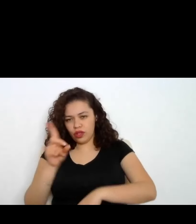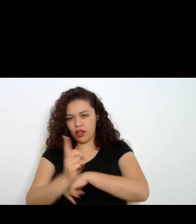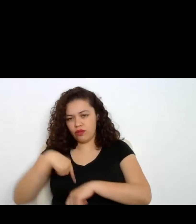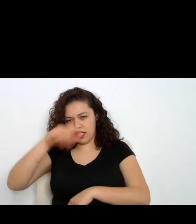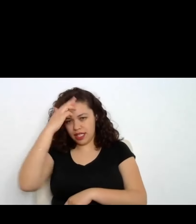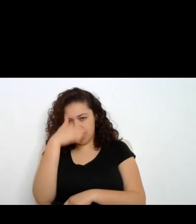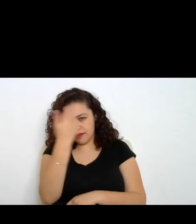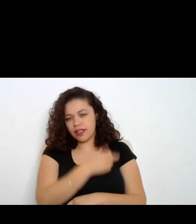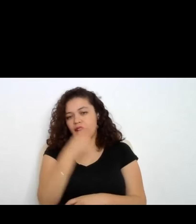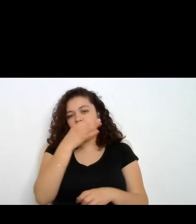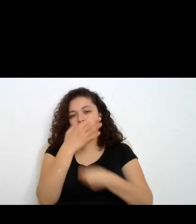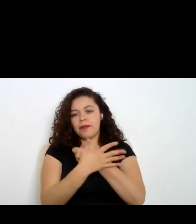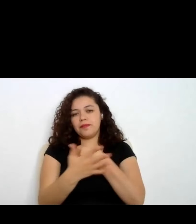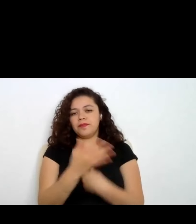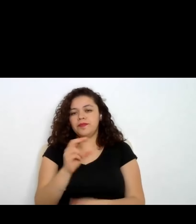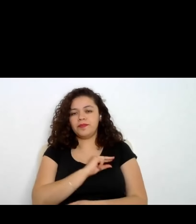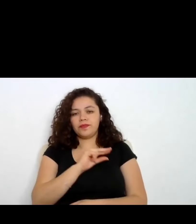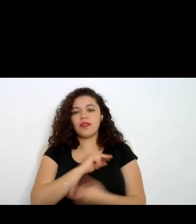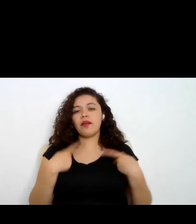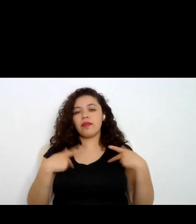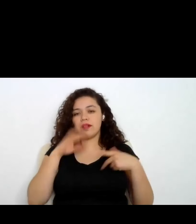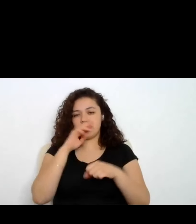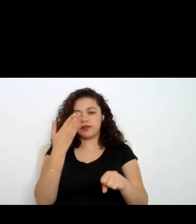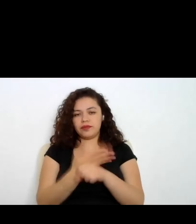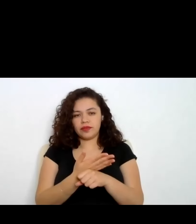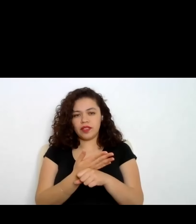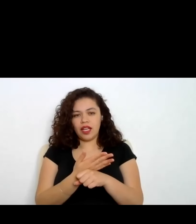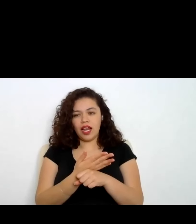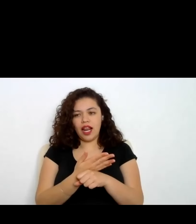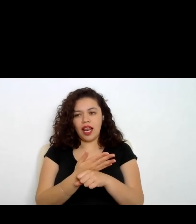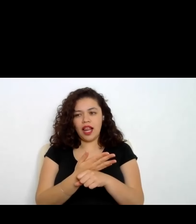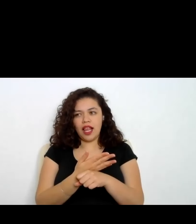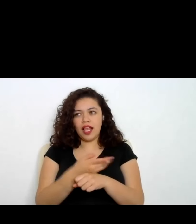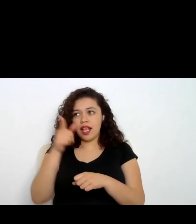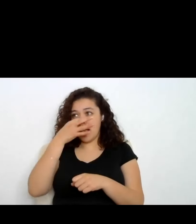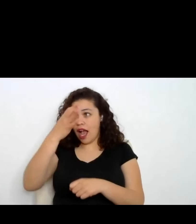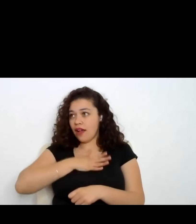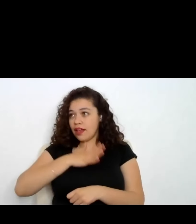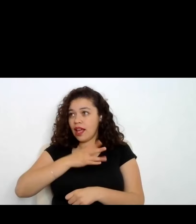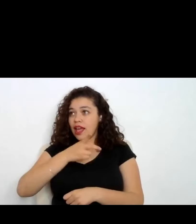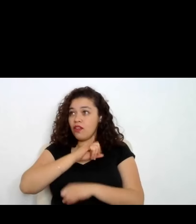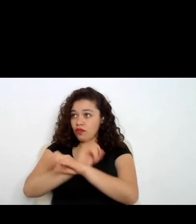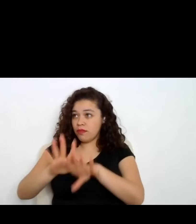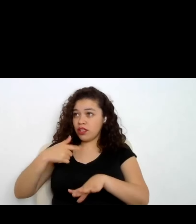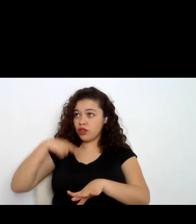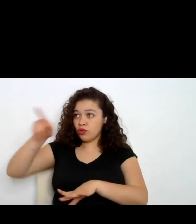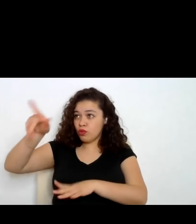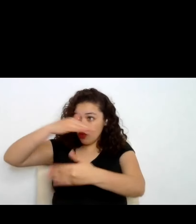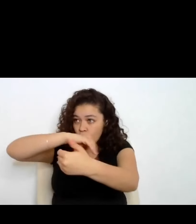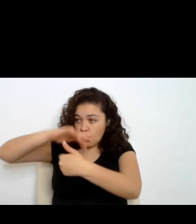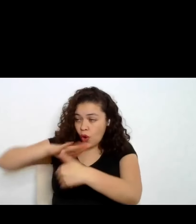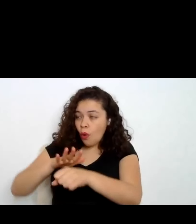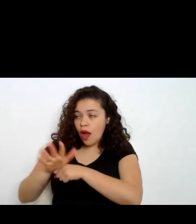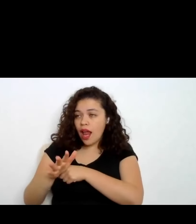en el aviso de privacidad, el responsable me tiene que decir qué datos personales va a recabar de mí y para